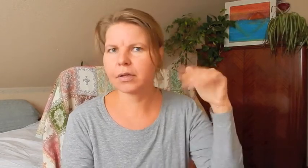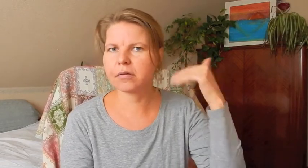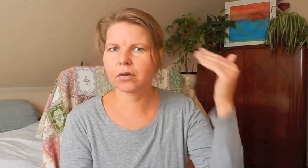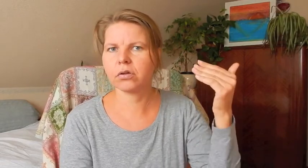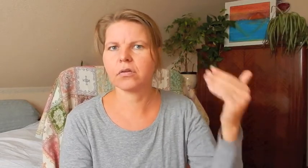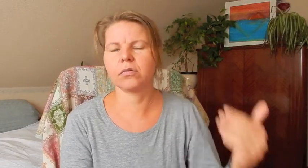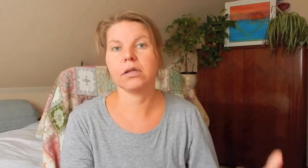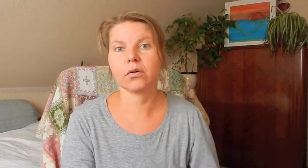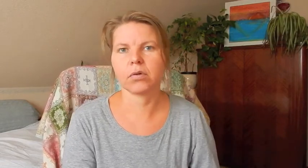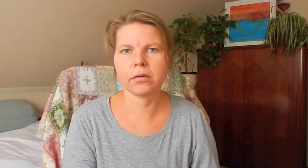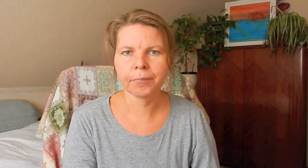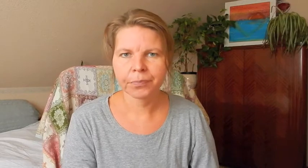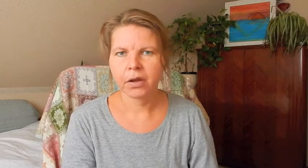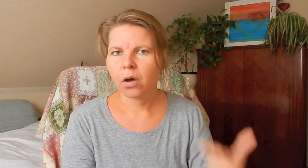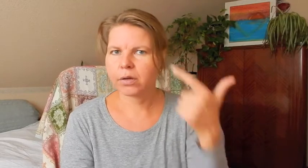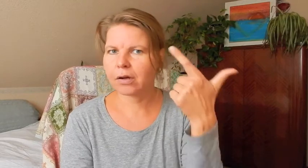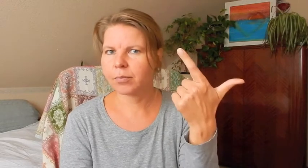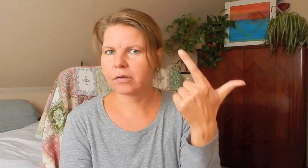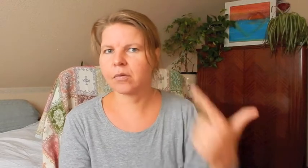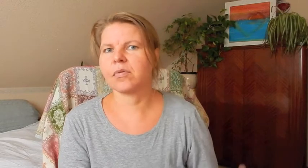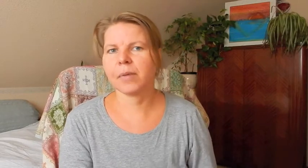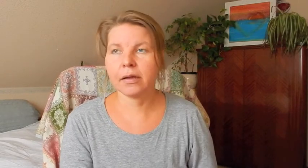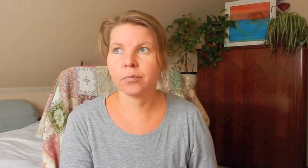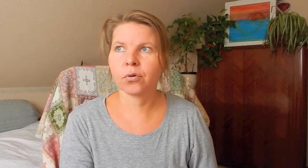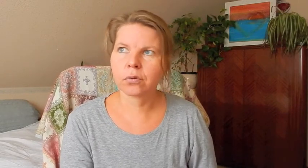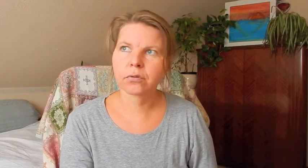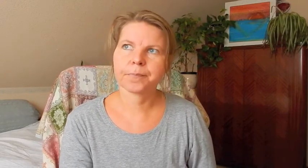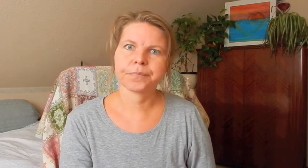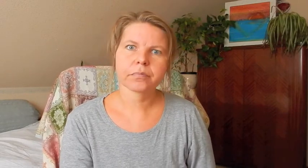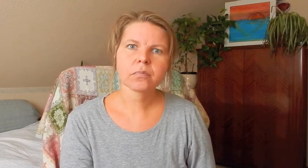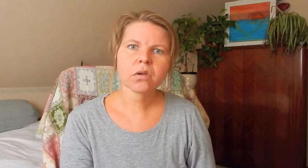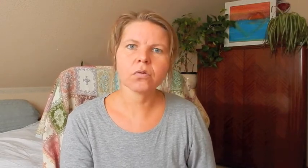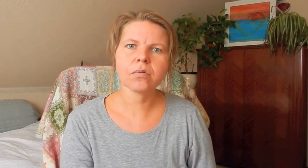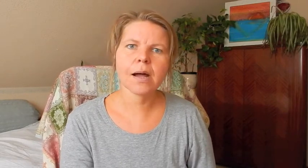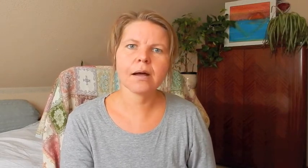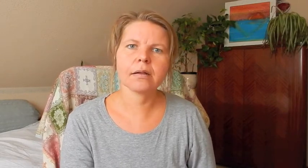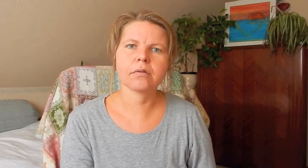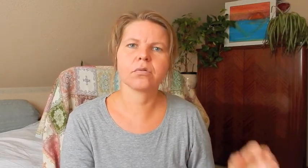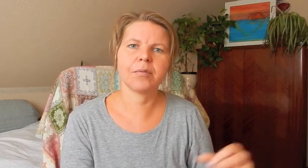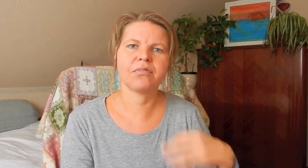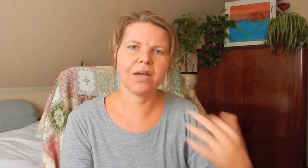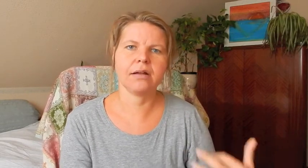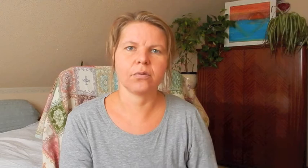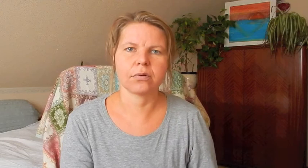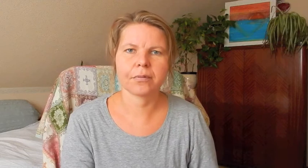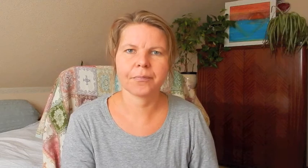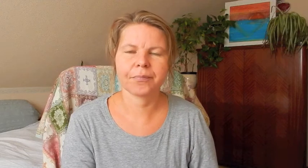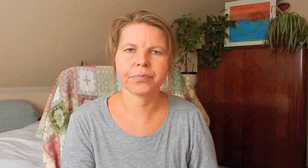nicht diese Konditionierungen. Und da komme ich zum zweiten Punkt, und zwar zu der Bewertung.